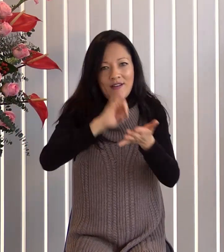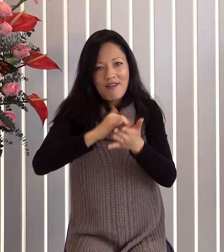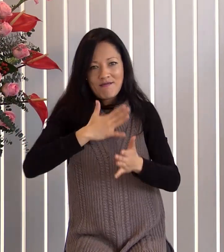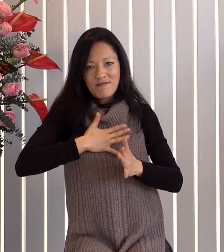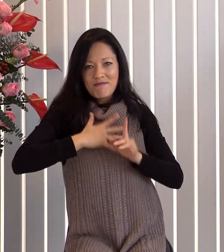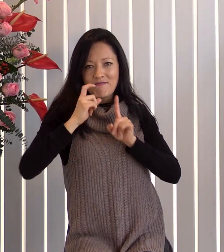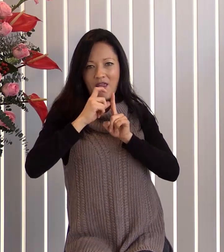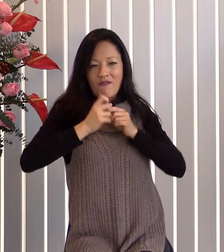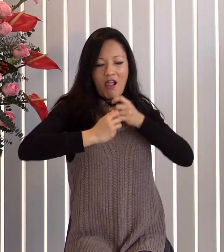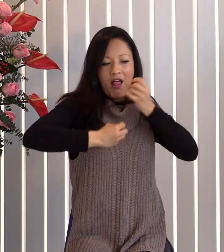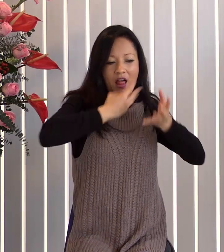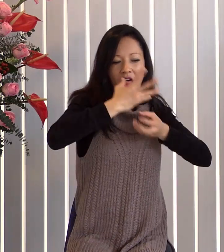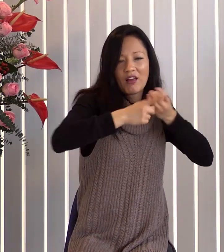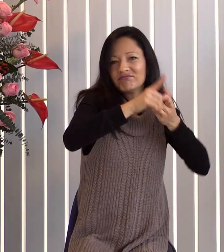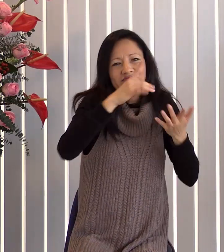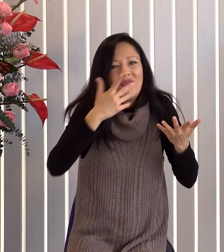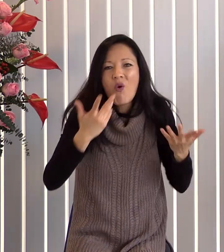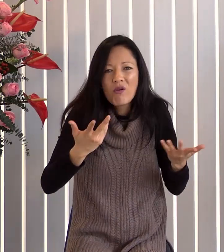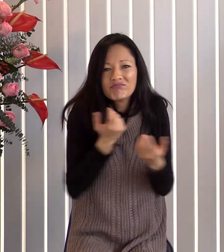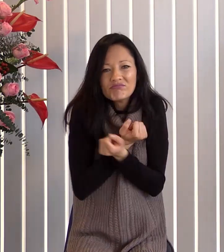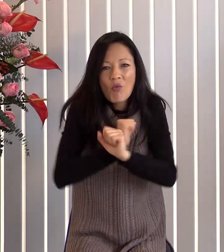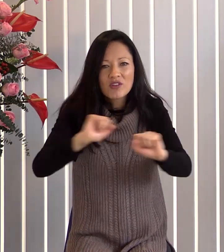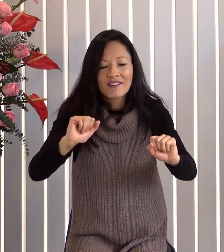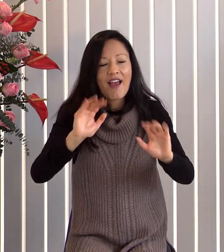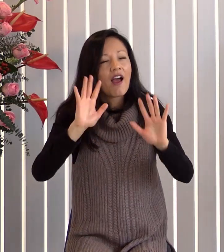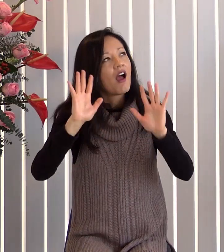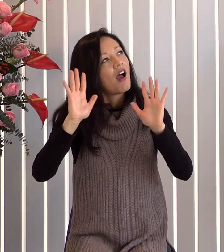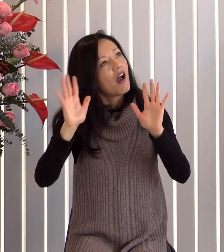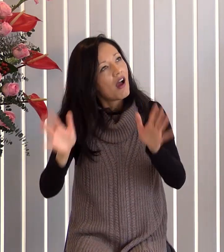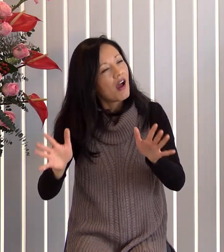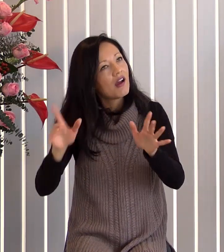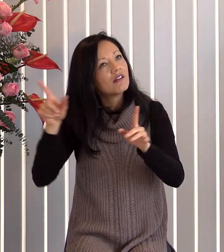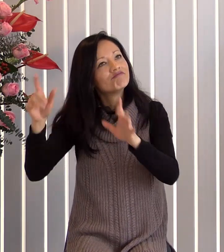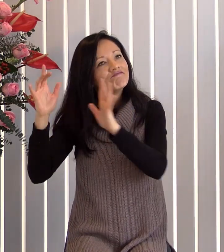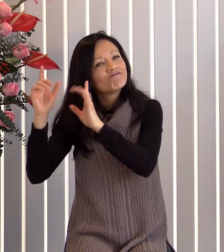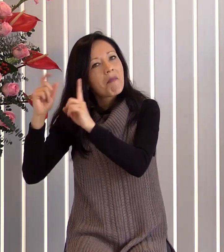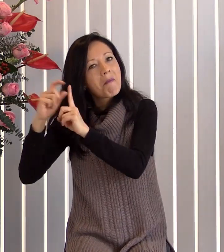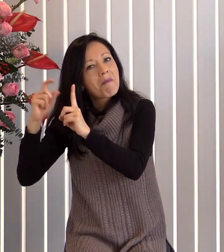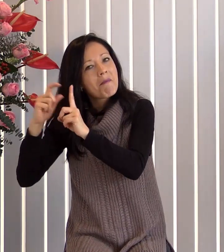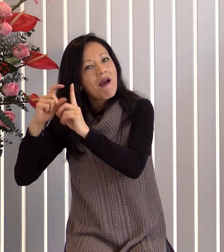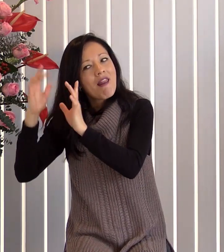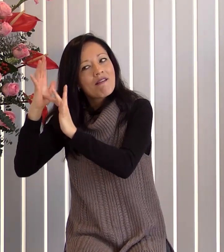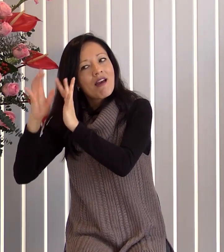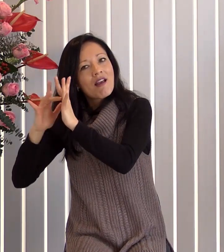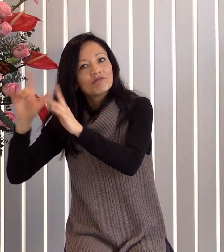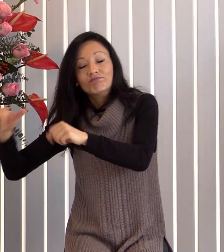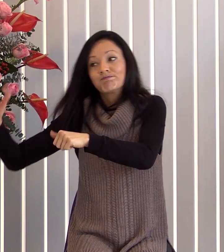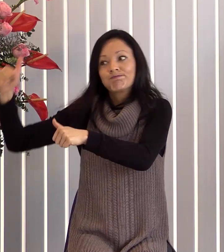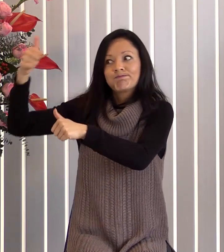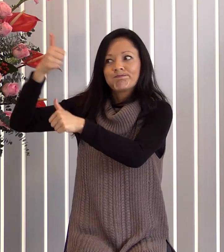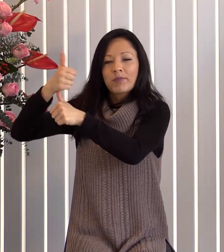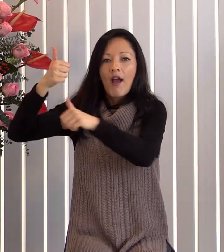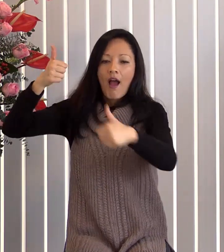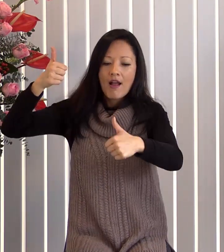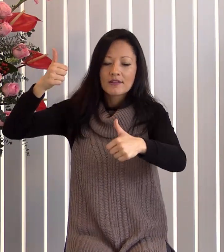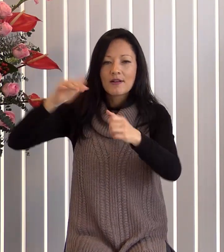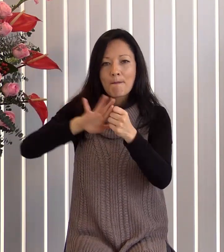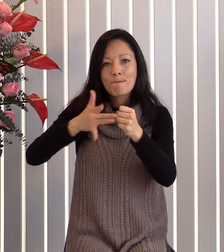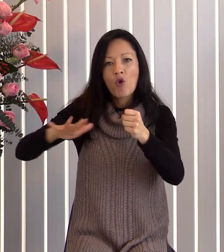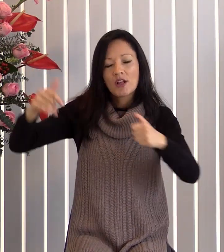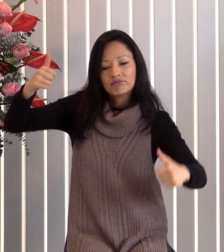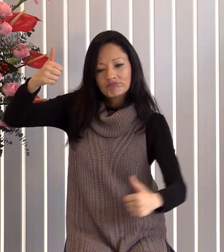palabra? Entiende que la palabra de Jesús está por encima de la palabra de Moisés.